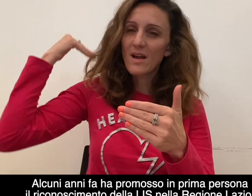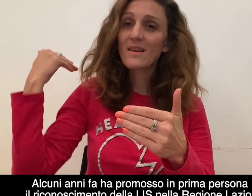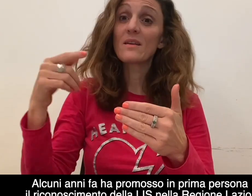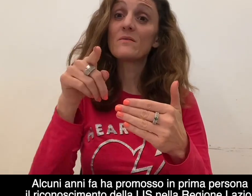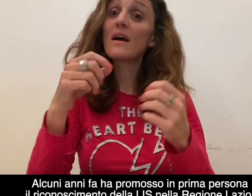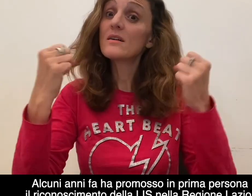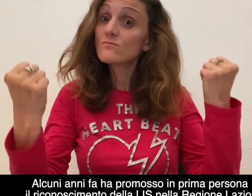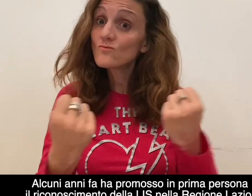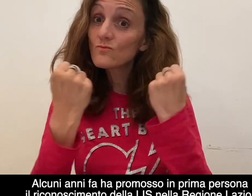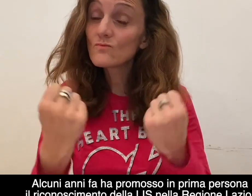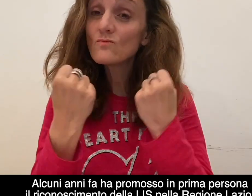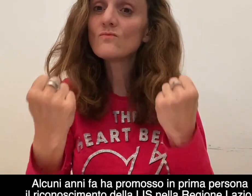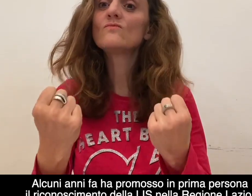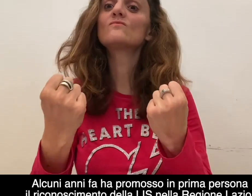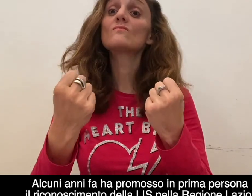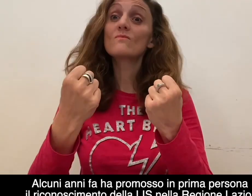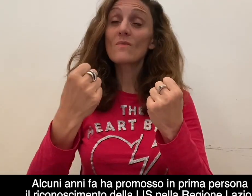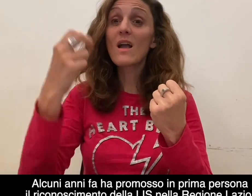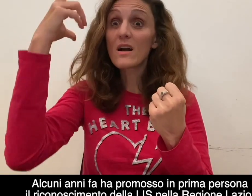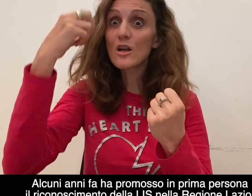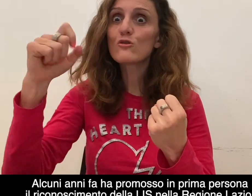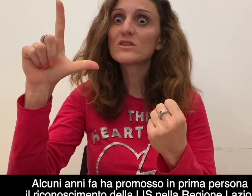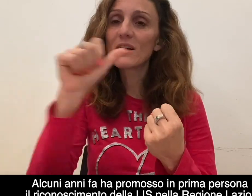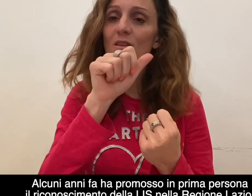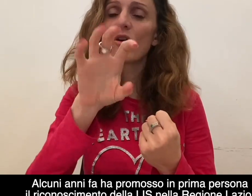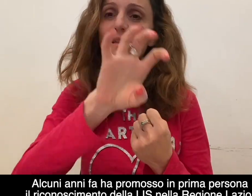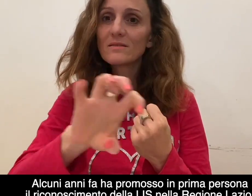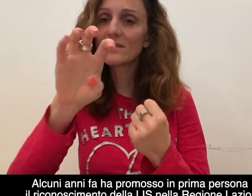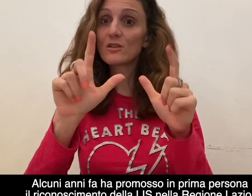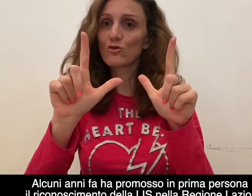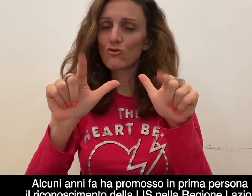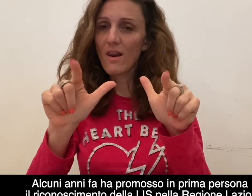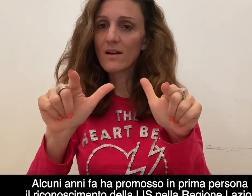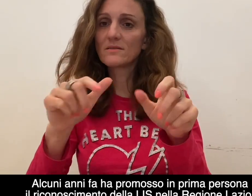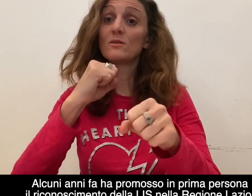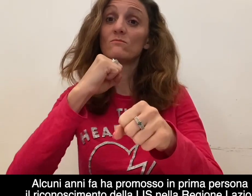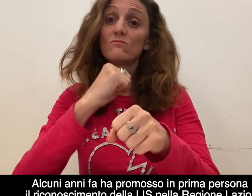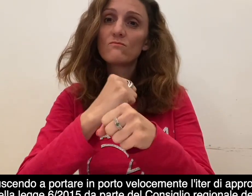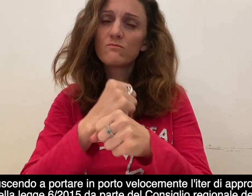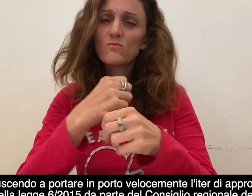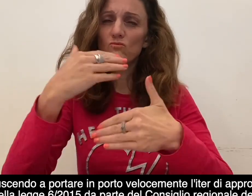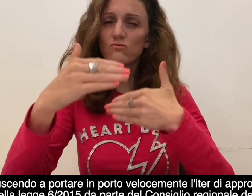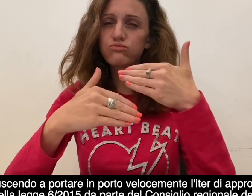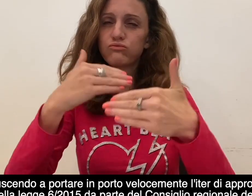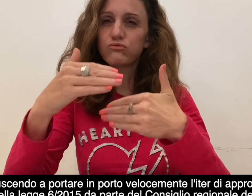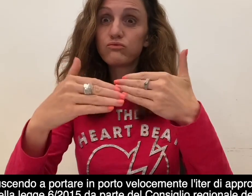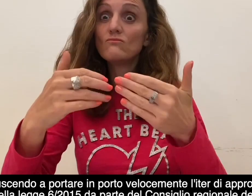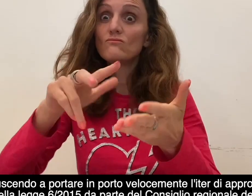alcuni anni fa lei ha promosso in prima persona il riconoscimento della lis nella regione lazio riuscendo a portare